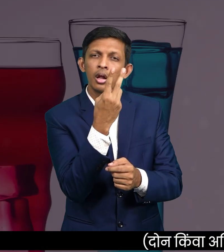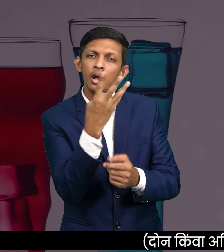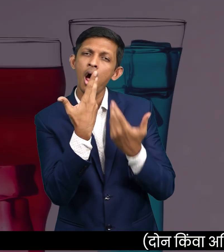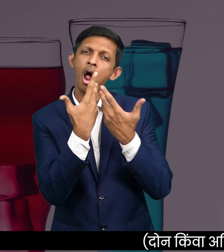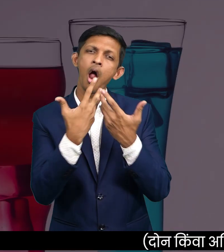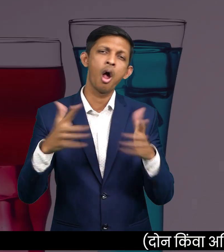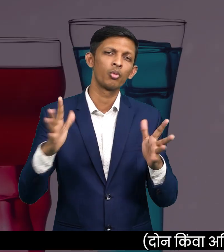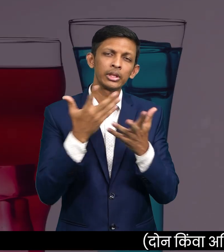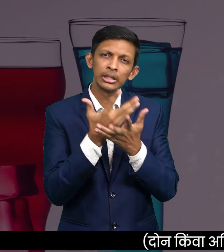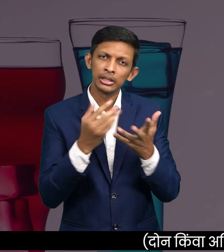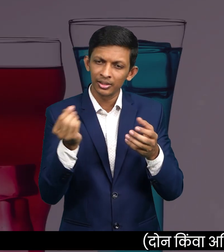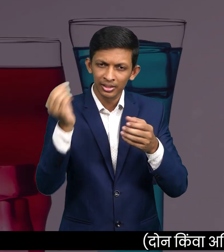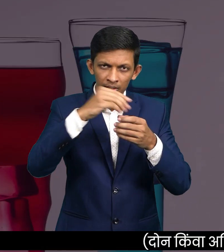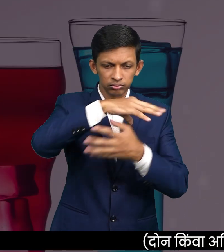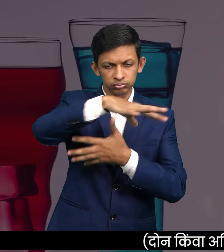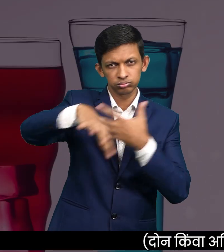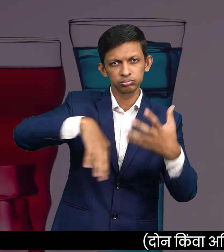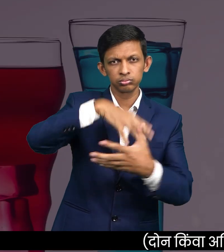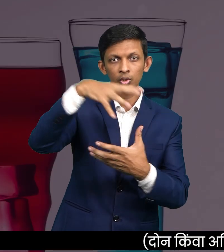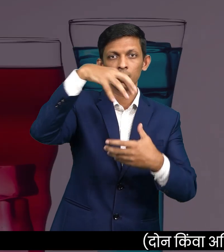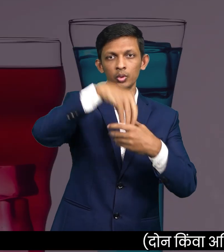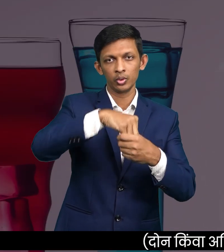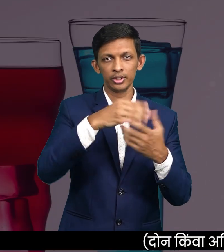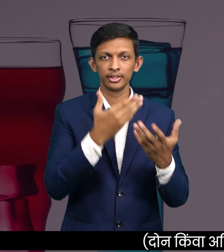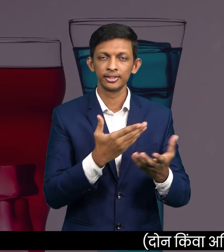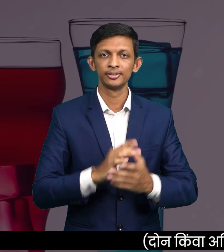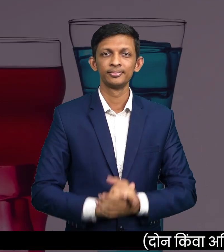2 किंवा अधिक पदार्थांचे मिश्रण.